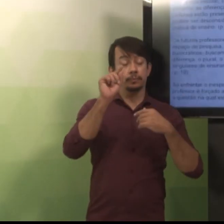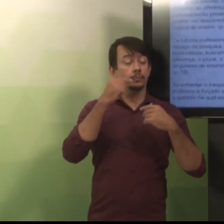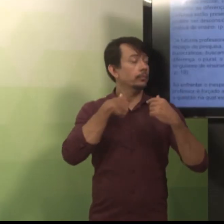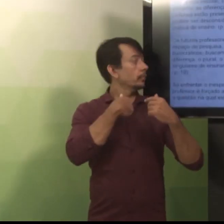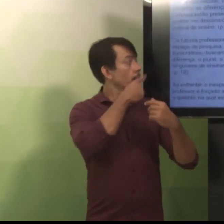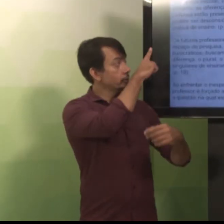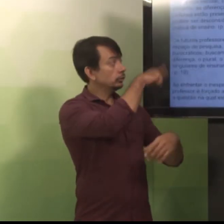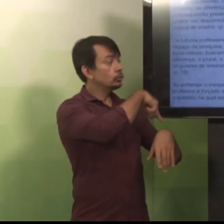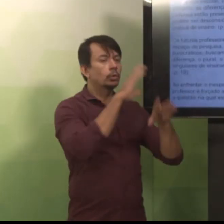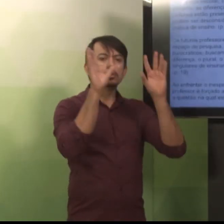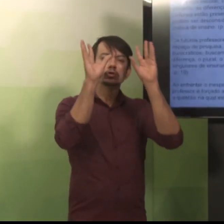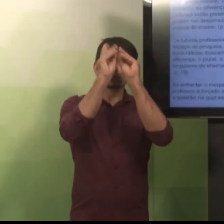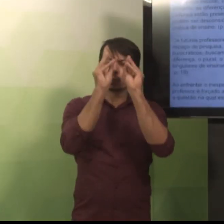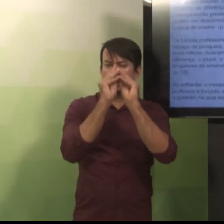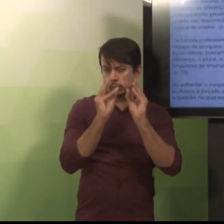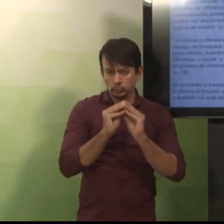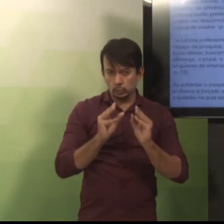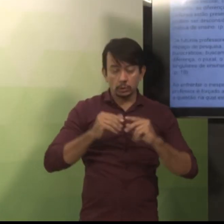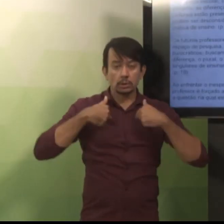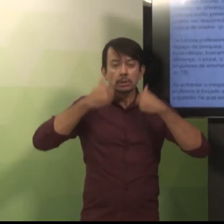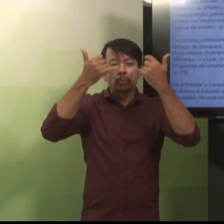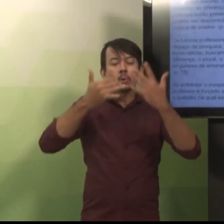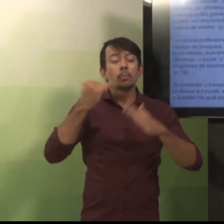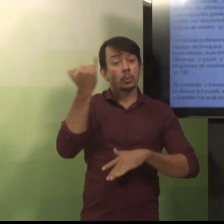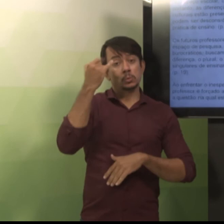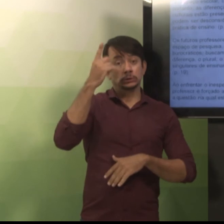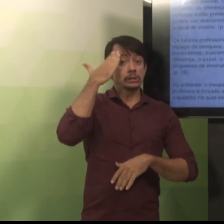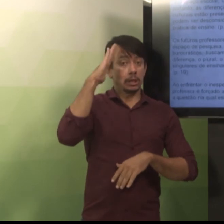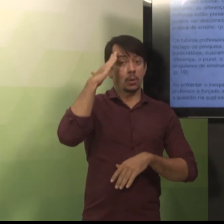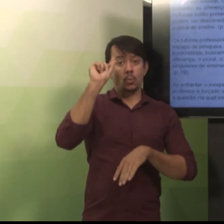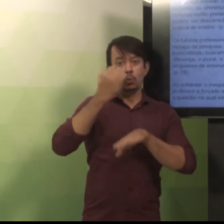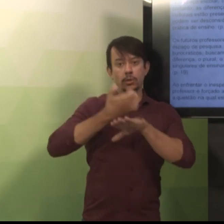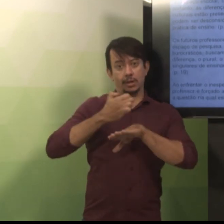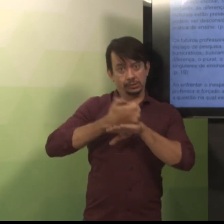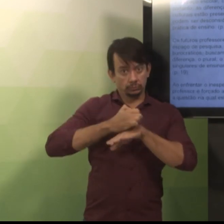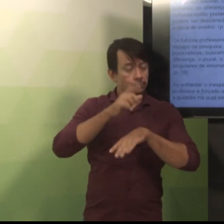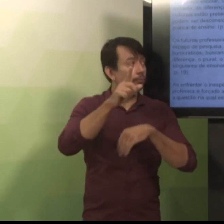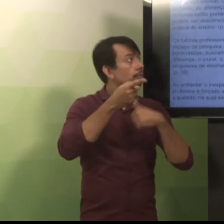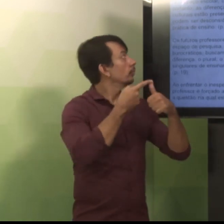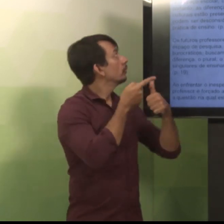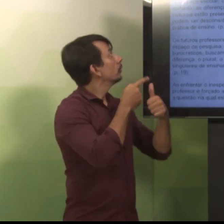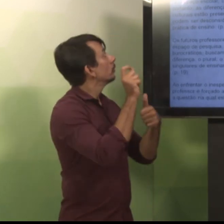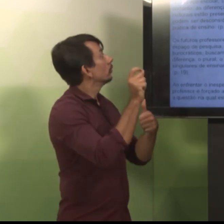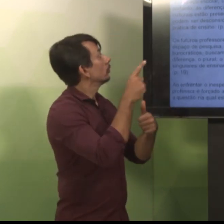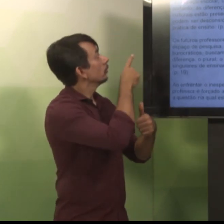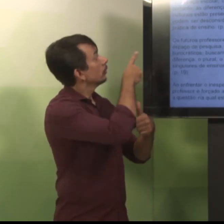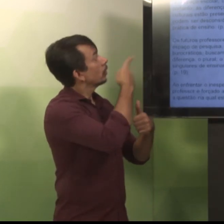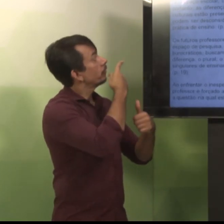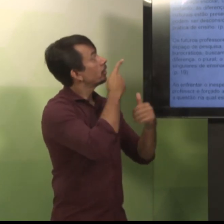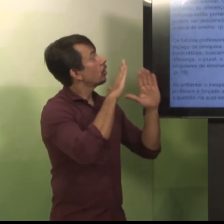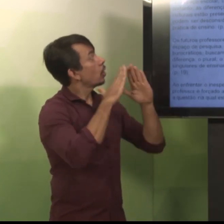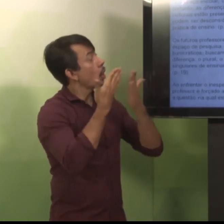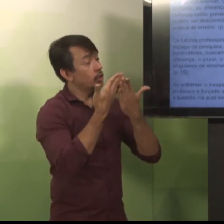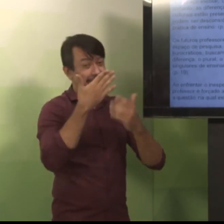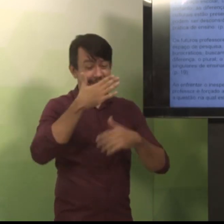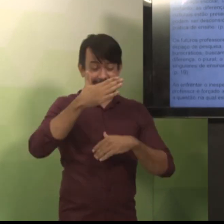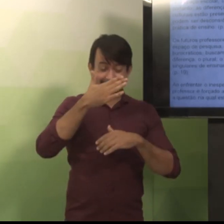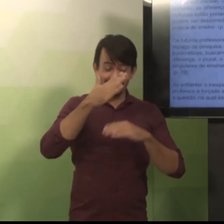Então, aqui, de forma resumida, vou explicar para vocês a respeito do estágio para que vocês compreendam. Então,